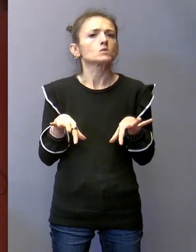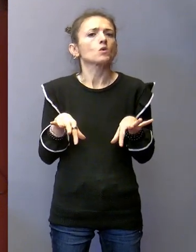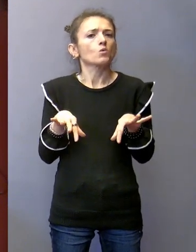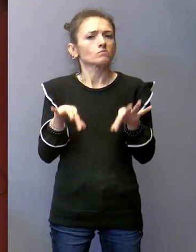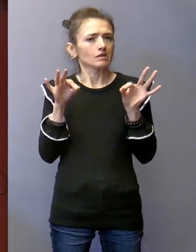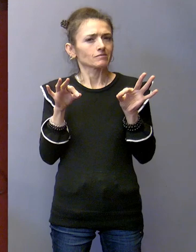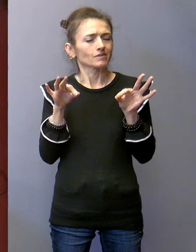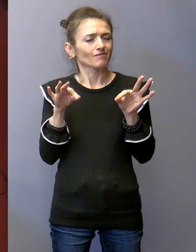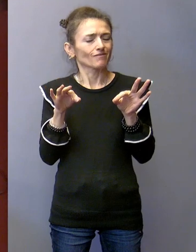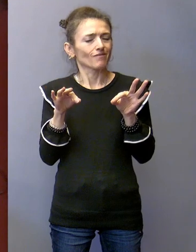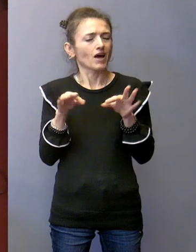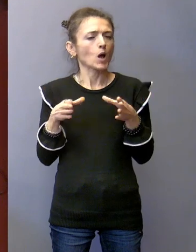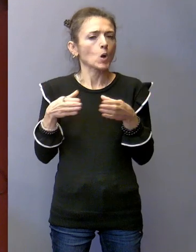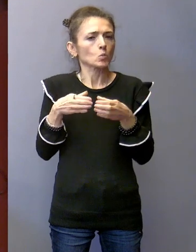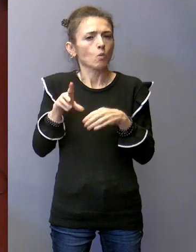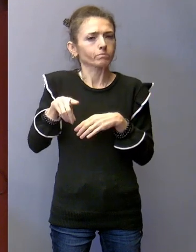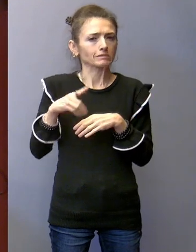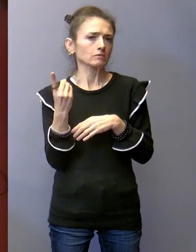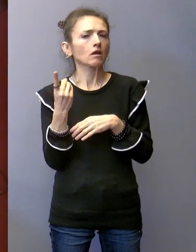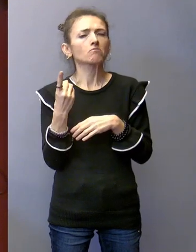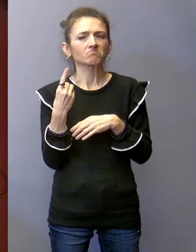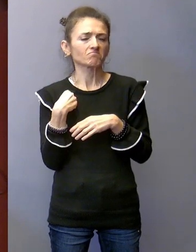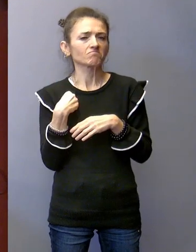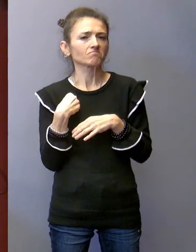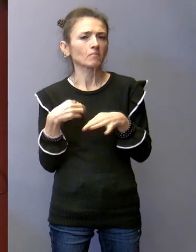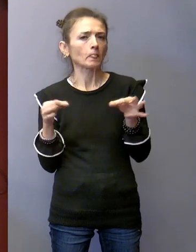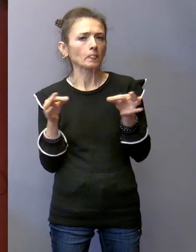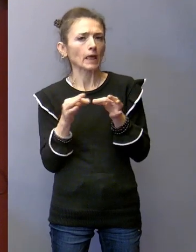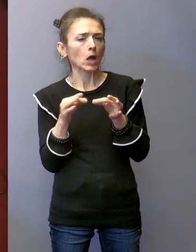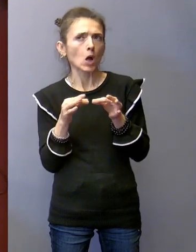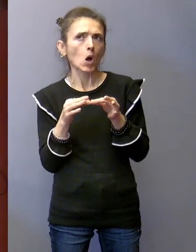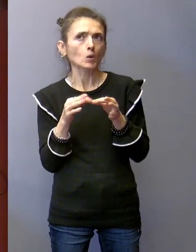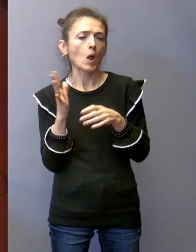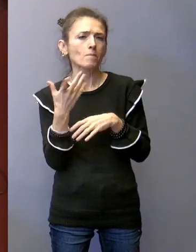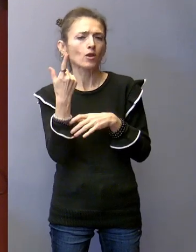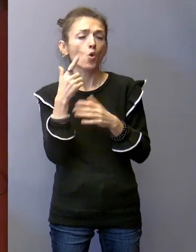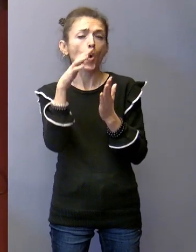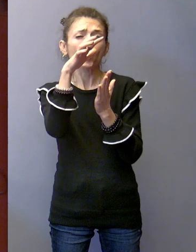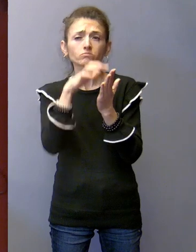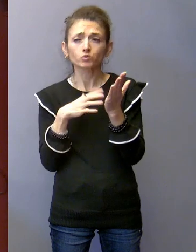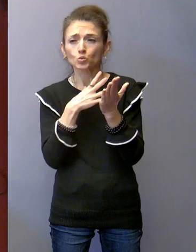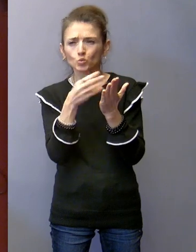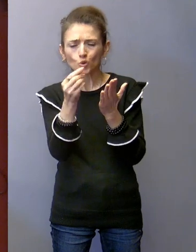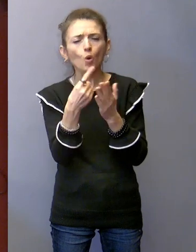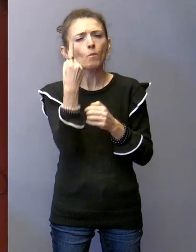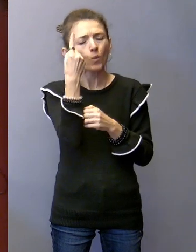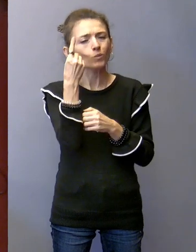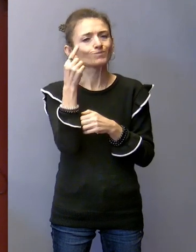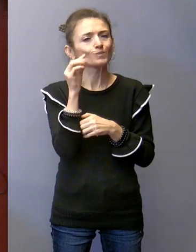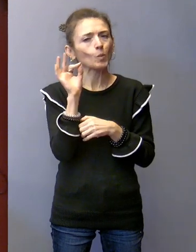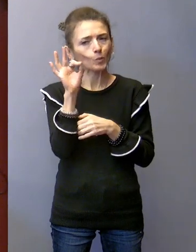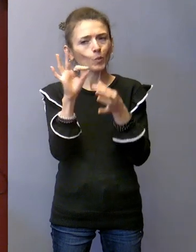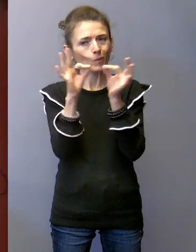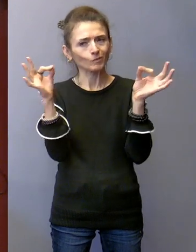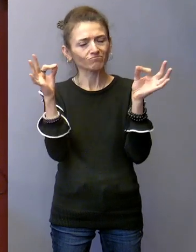ha fatto il Partito Democratico perché una riga effettivamente la condivido quindi non condivido l'impostazione e tende a